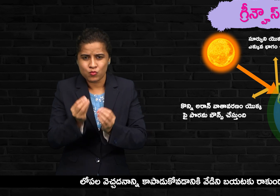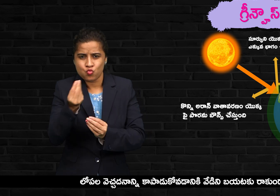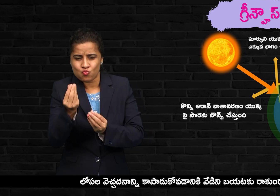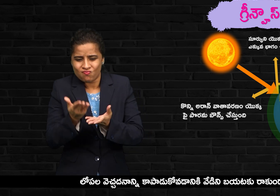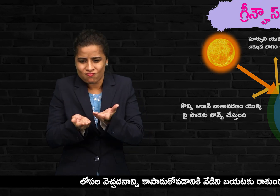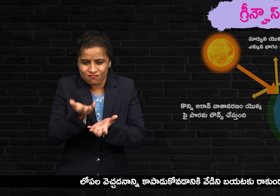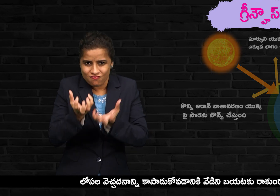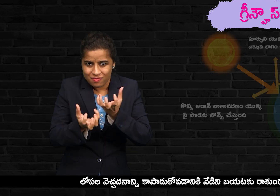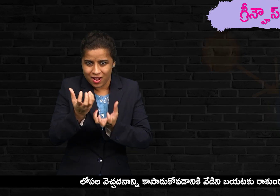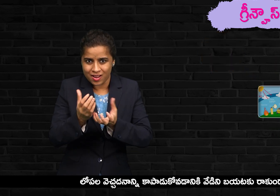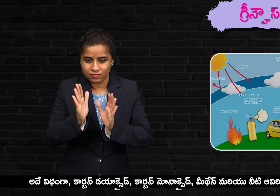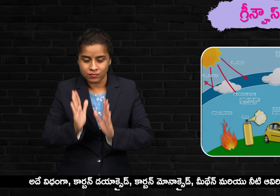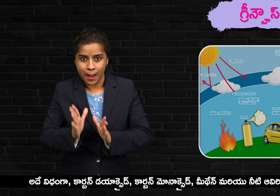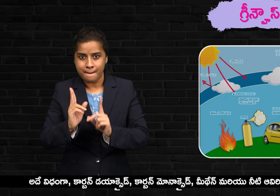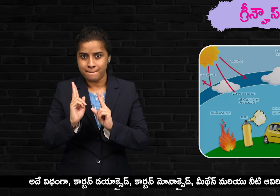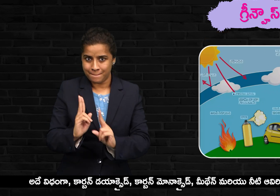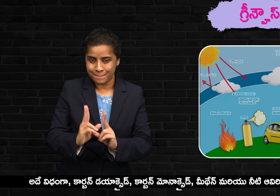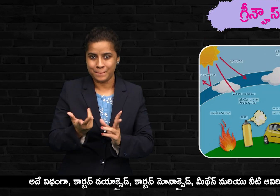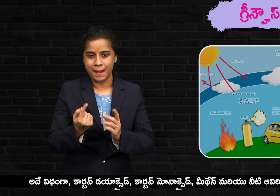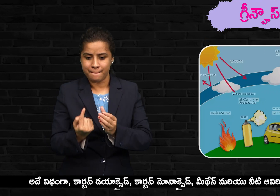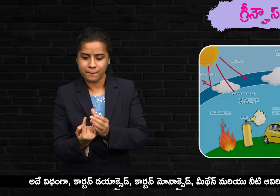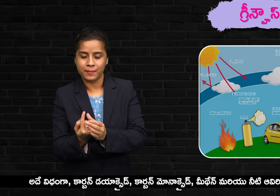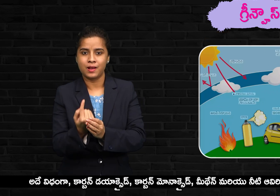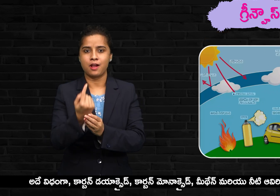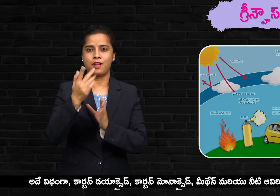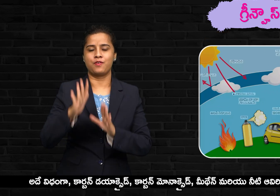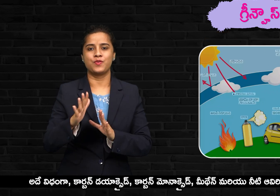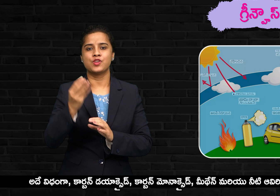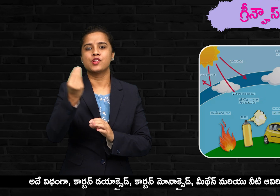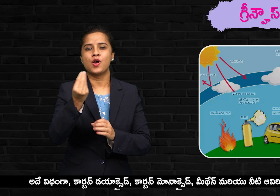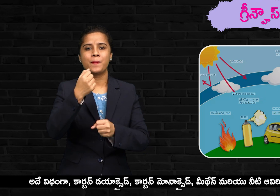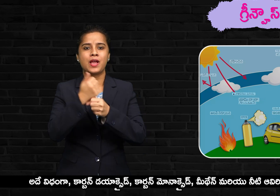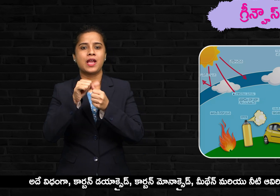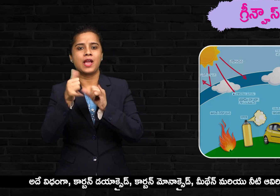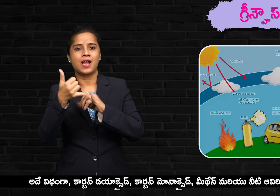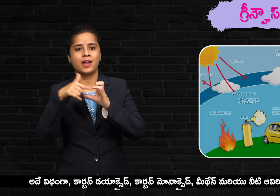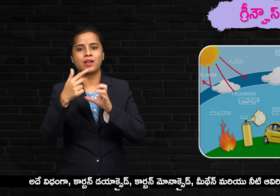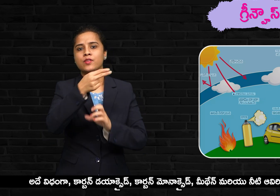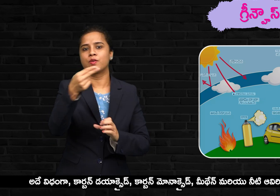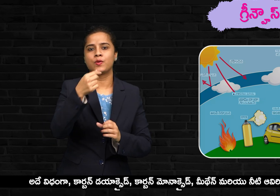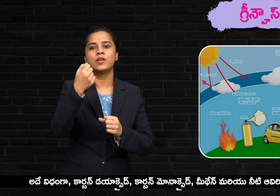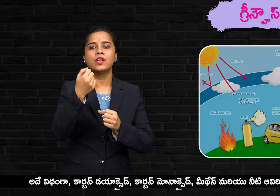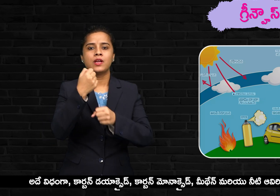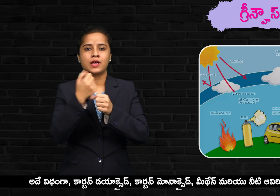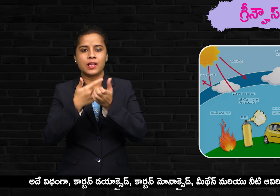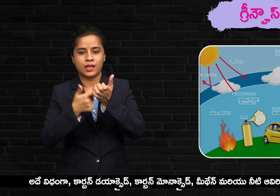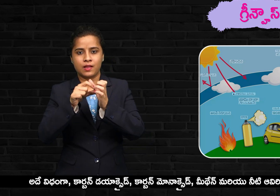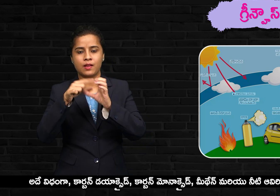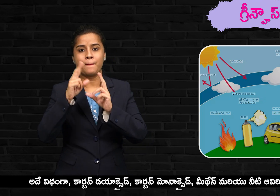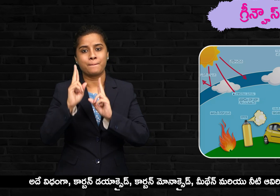రాకుండా చేస్తుంది. అదేవిధంగా కార్బన్ డయాక్సైడ్, కార్బన్ మోనాక్సైడ్, మీథేన్ మరియు నీటి ఆవిరి వంటి